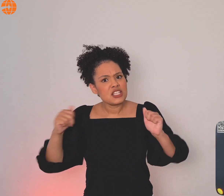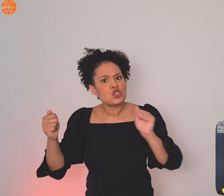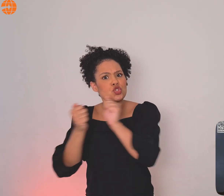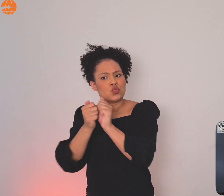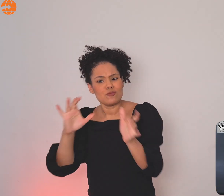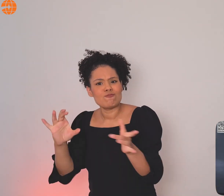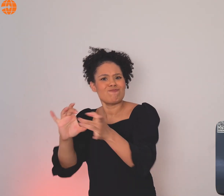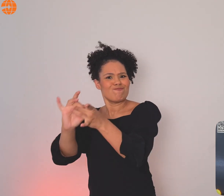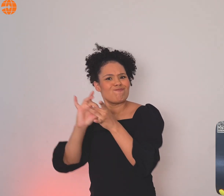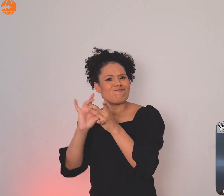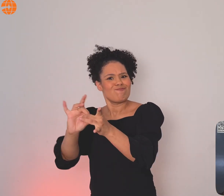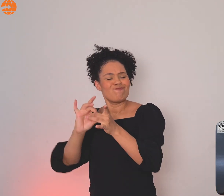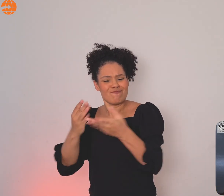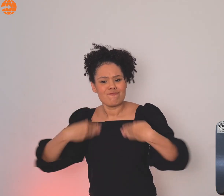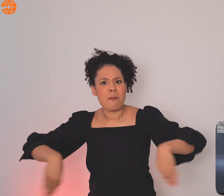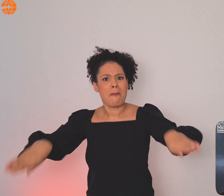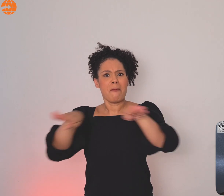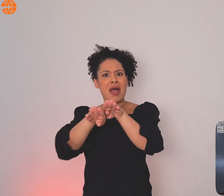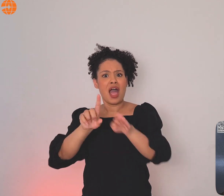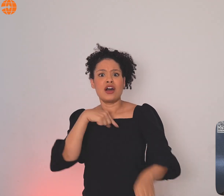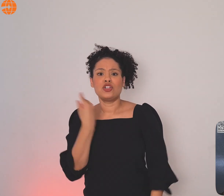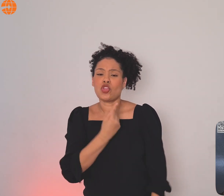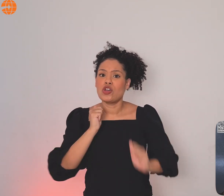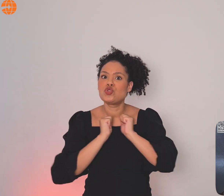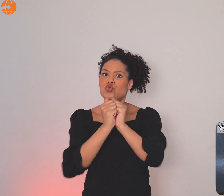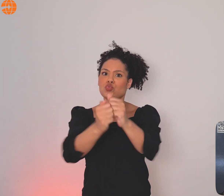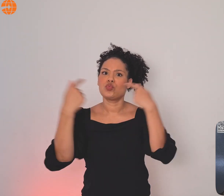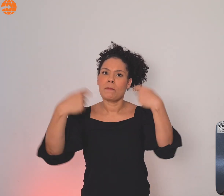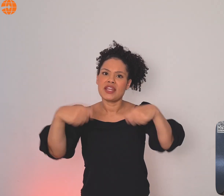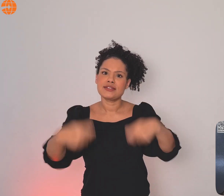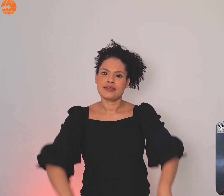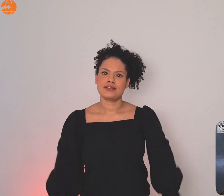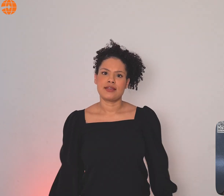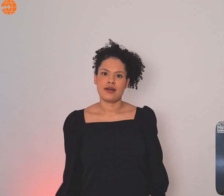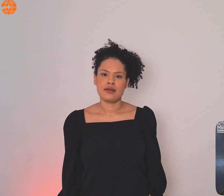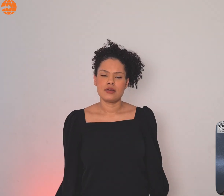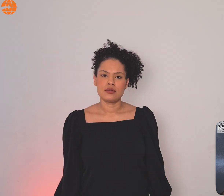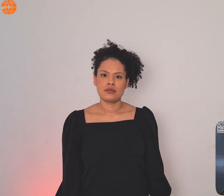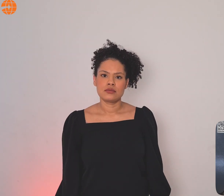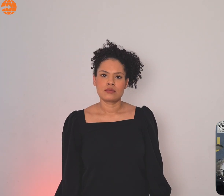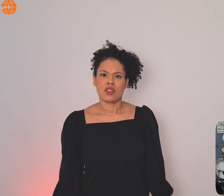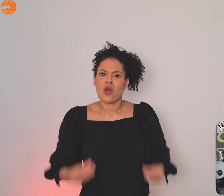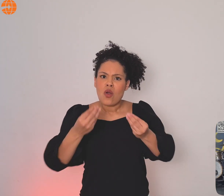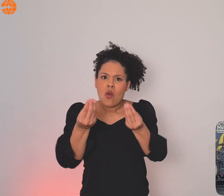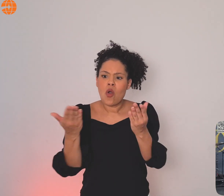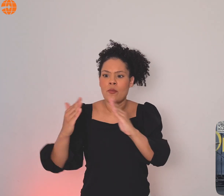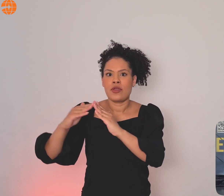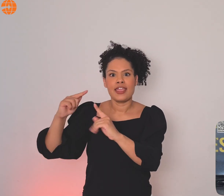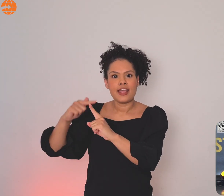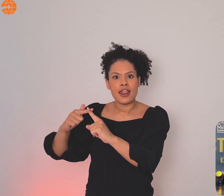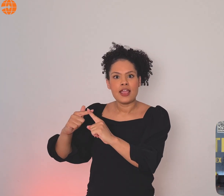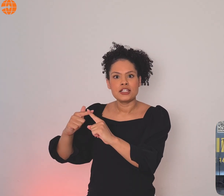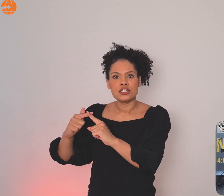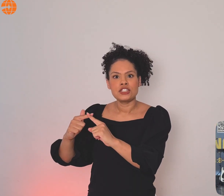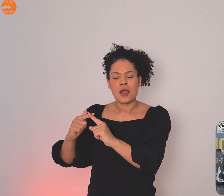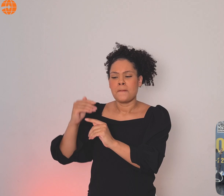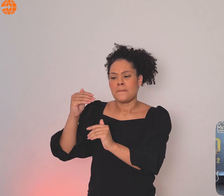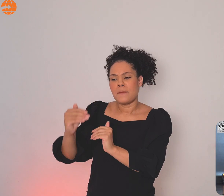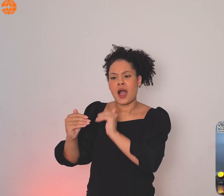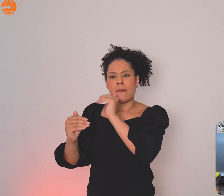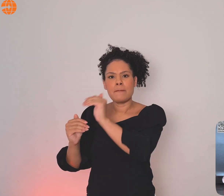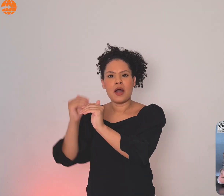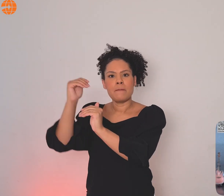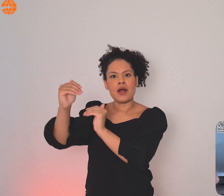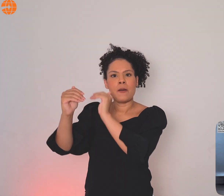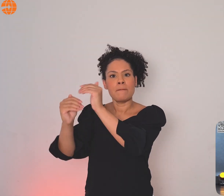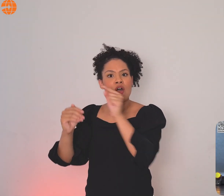igreja. Nós temos que ir juntos. A caminhada da igreja é a tua caminhada. Quando